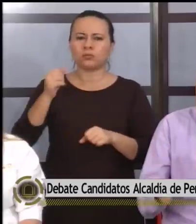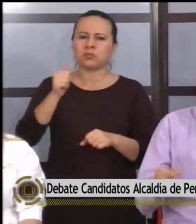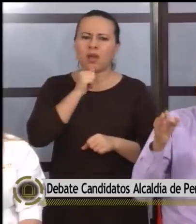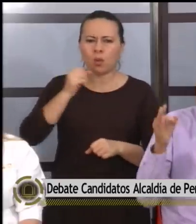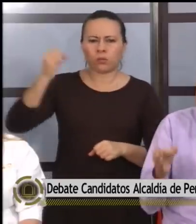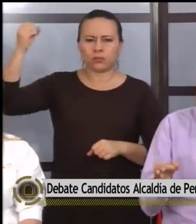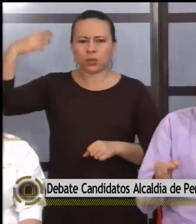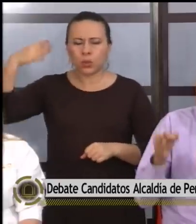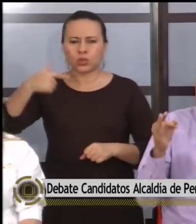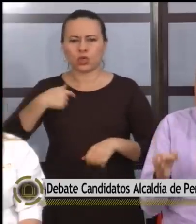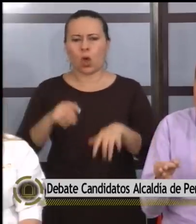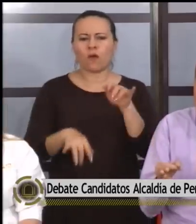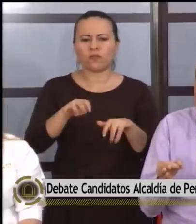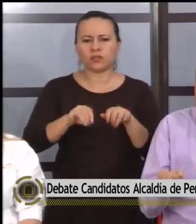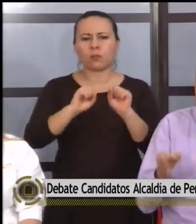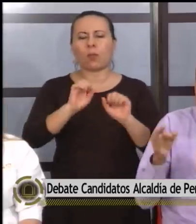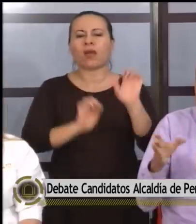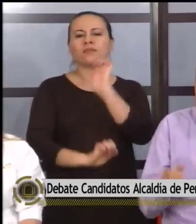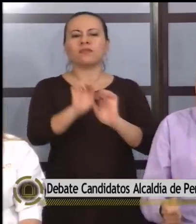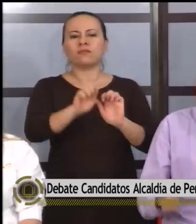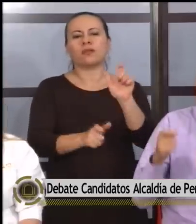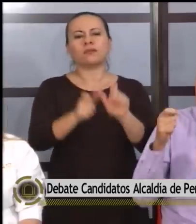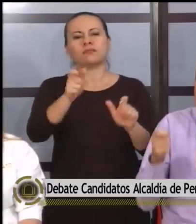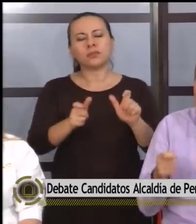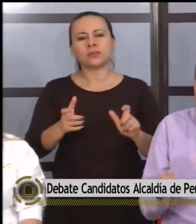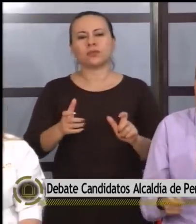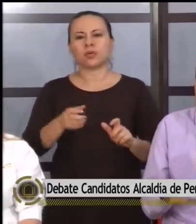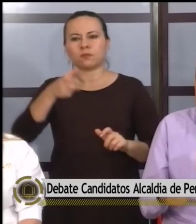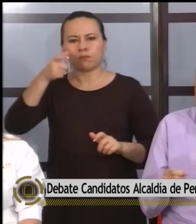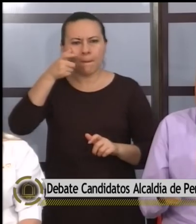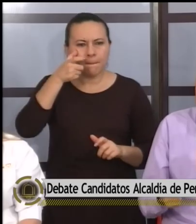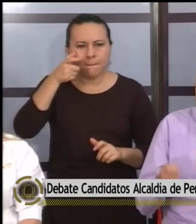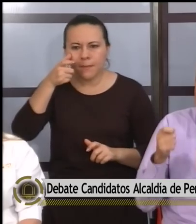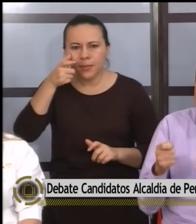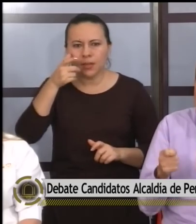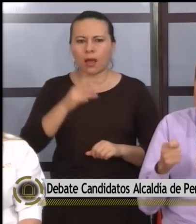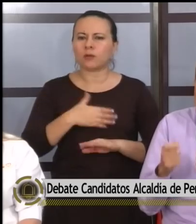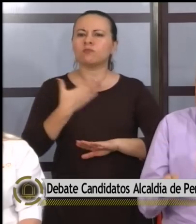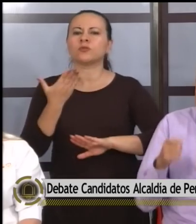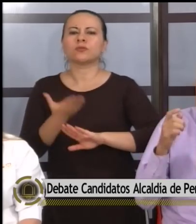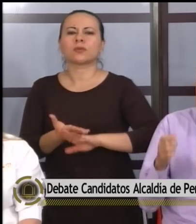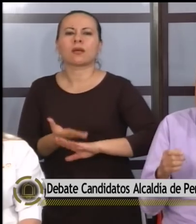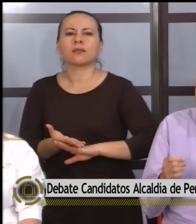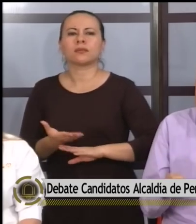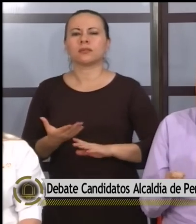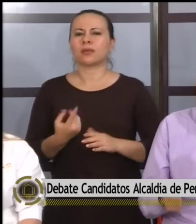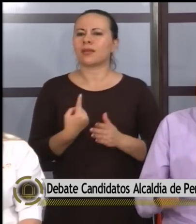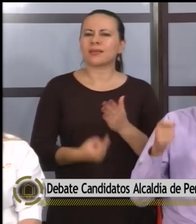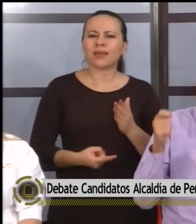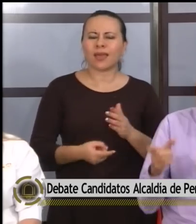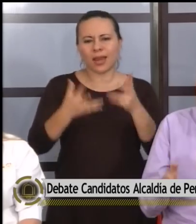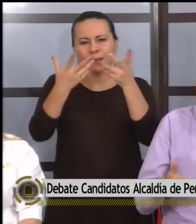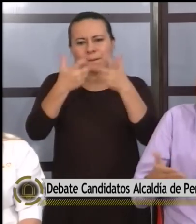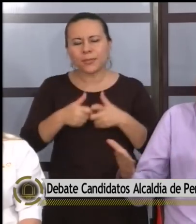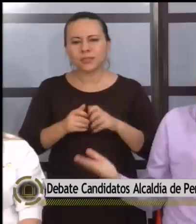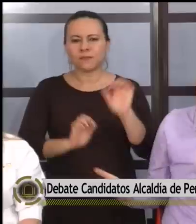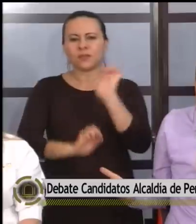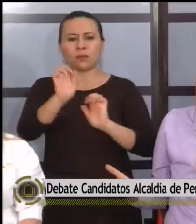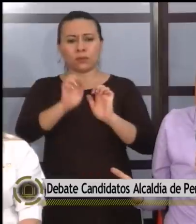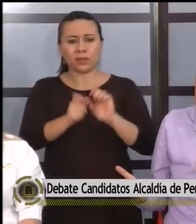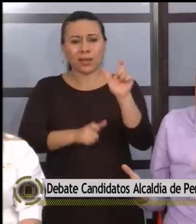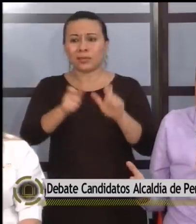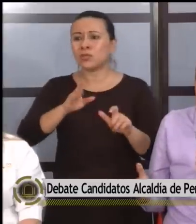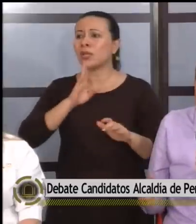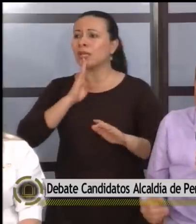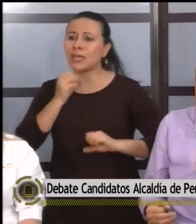colocar oficinas para que defiendan a los usuarios. Vamos a vigilar, vamos a ser garantes en las empresas, en defensores del usuario, porque el usuario no